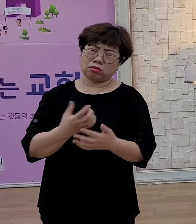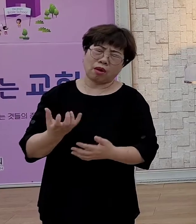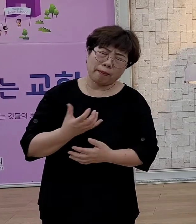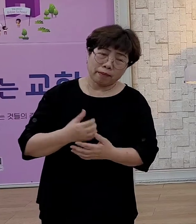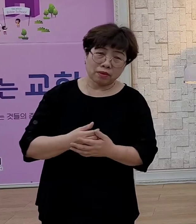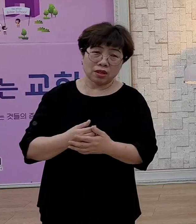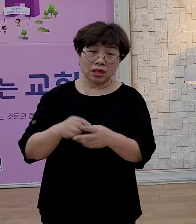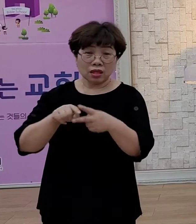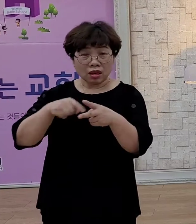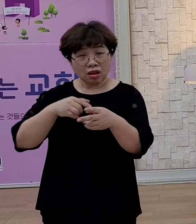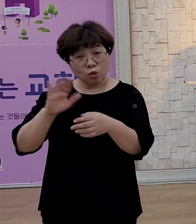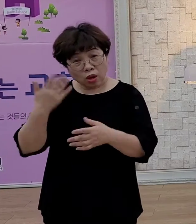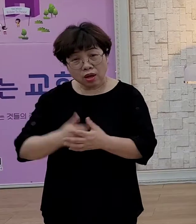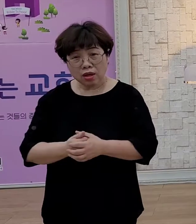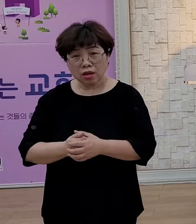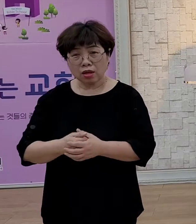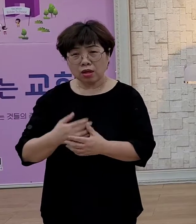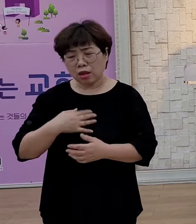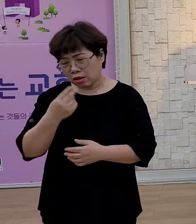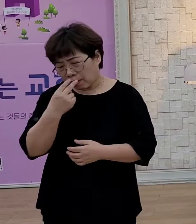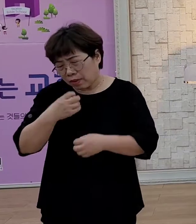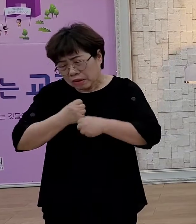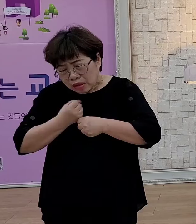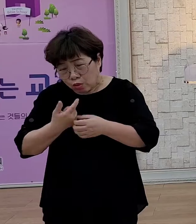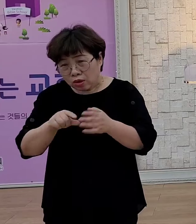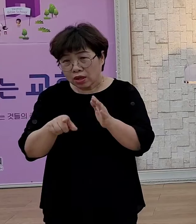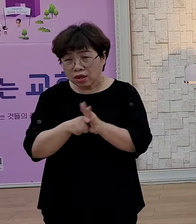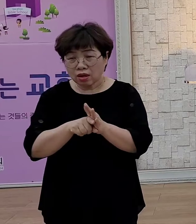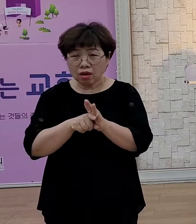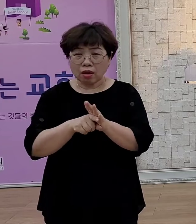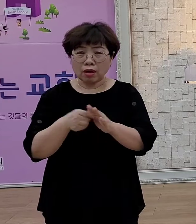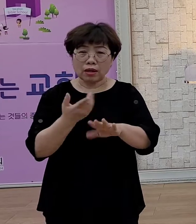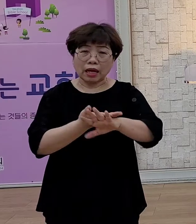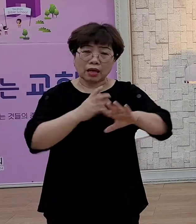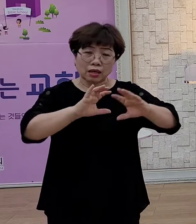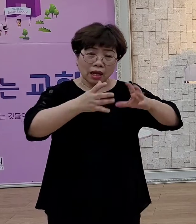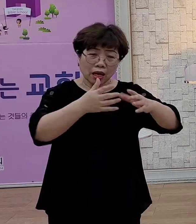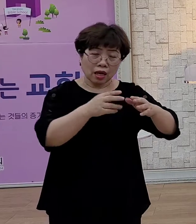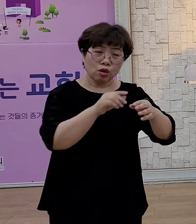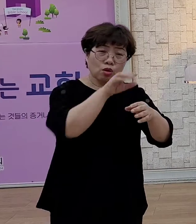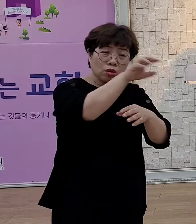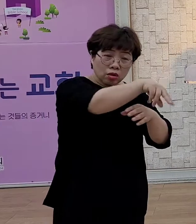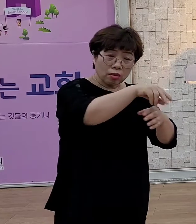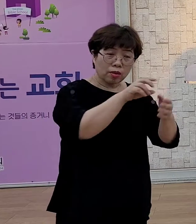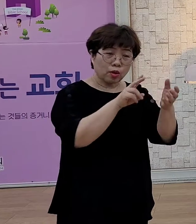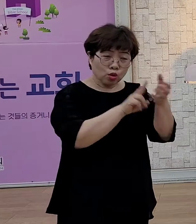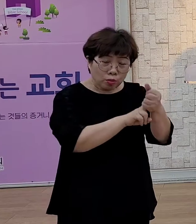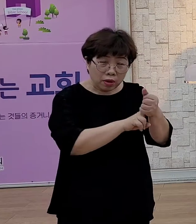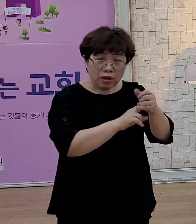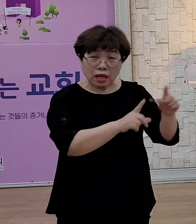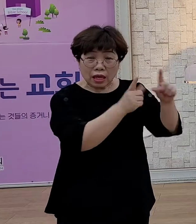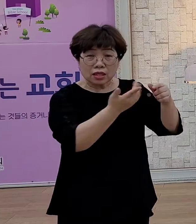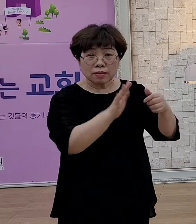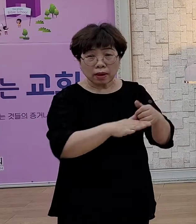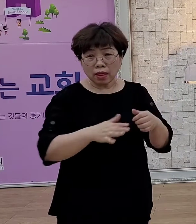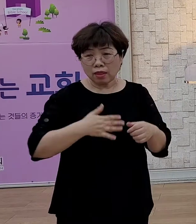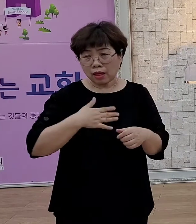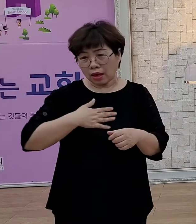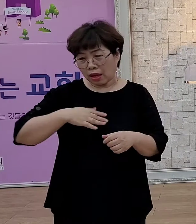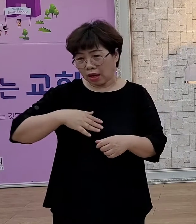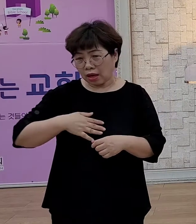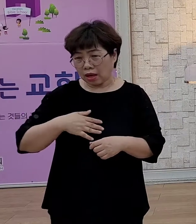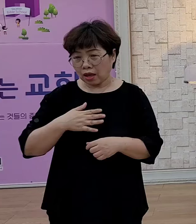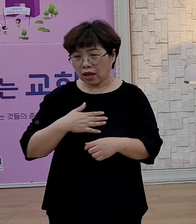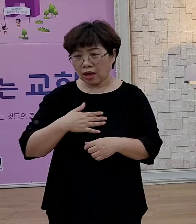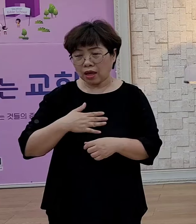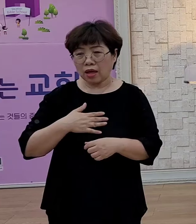살기 위해서 그 적국인 블레셋에 망명을 요청했지만 사실 자기 나라에 칼 된다는